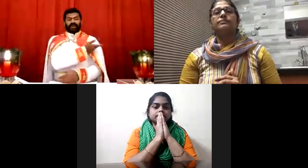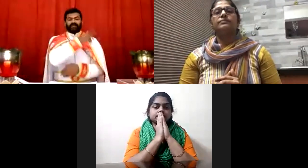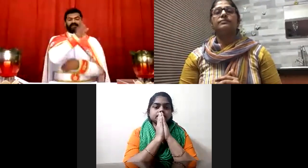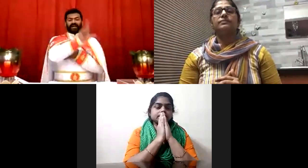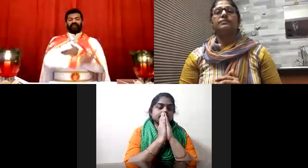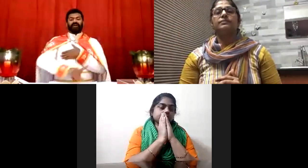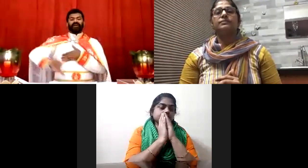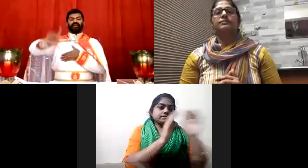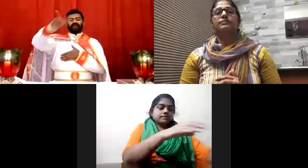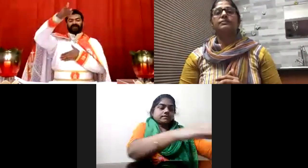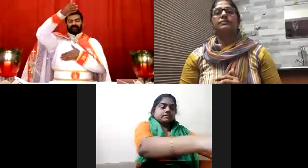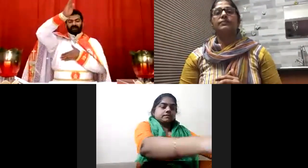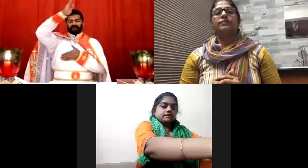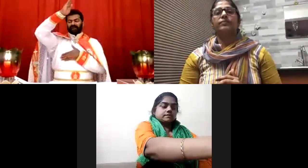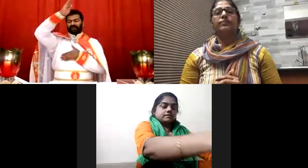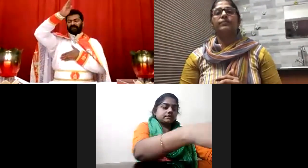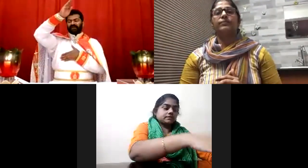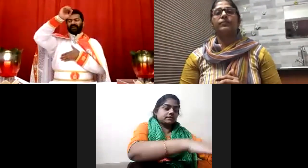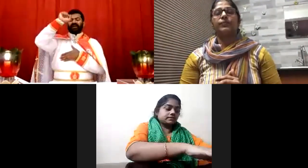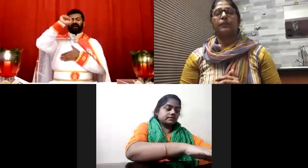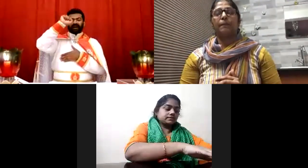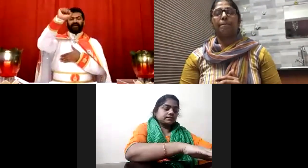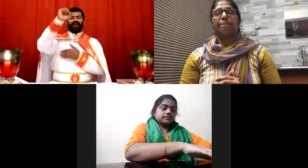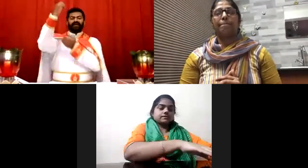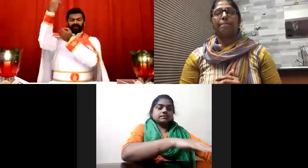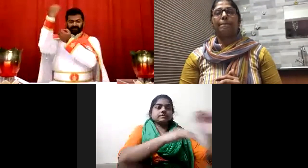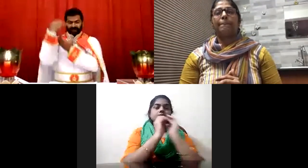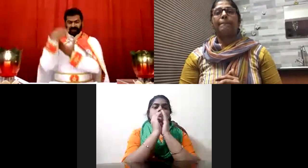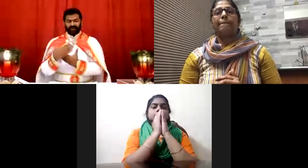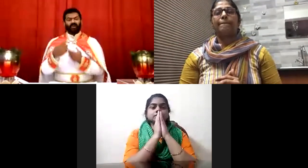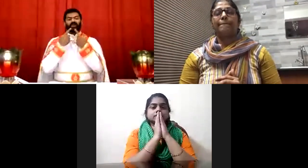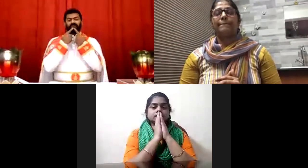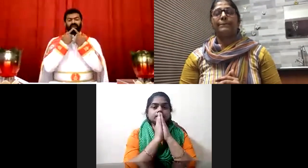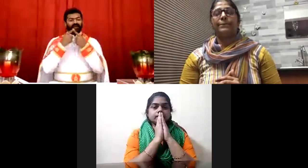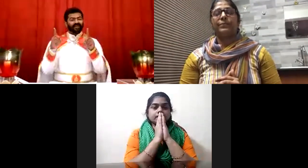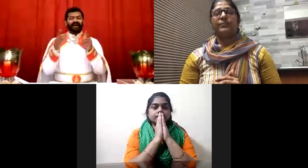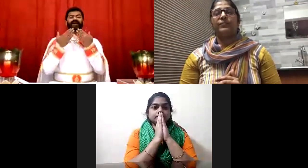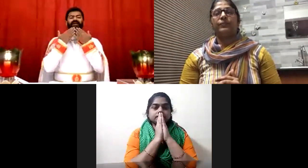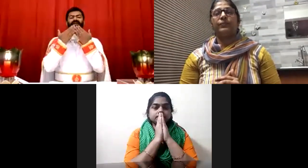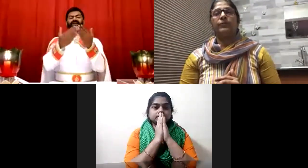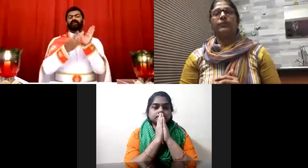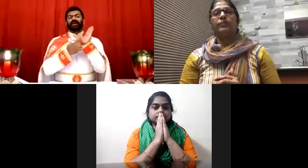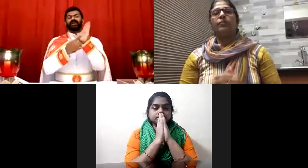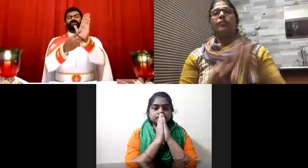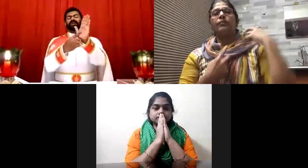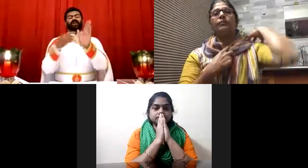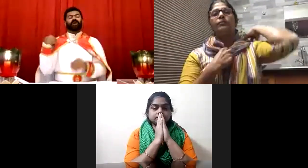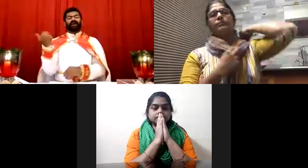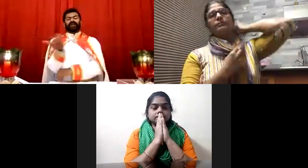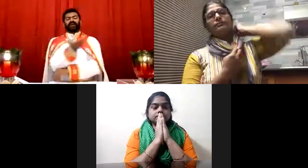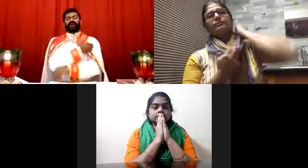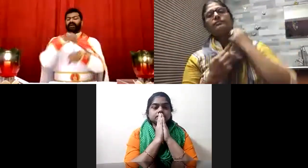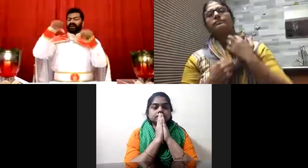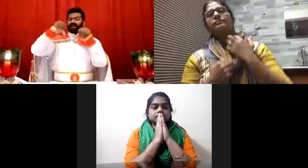ഞങ്ങളുടെ കർത്താവായ ദൈവമേ, അങ്ങ് നൽകിയിട്ടുള്ളതും എന്നാൽ കൃതജ്ഞത